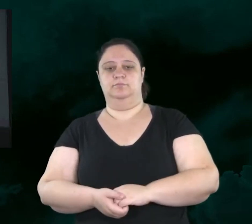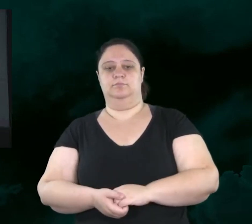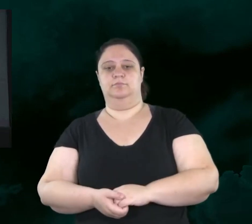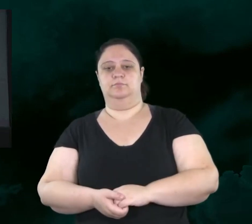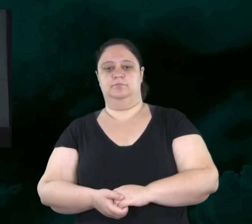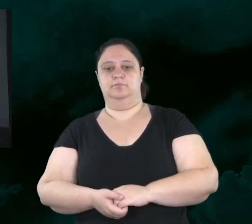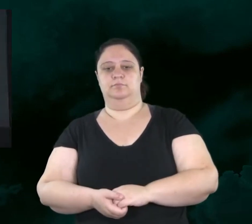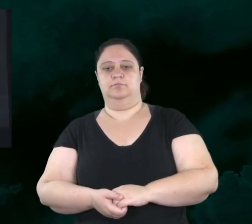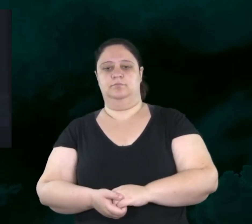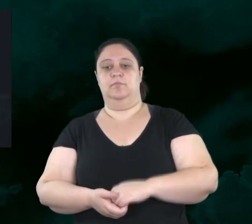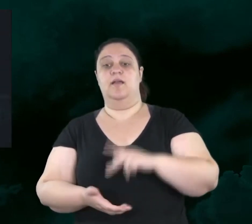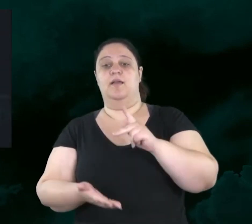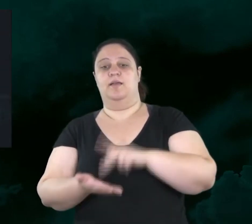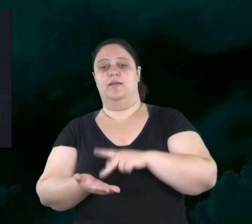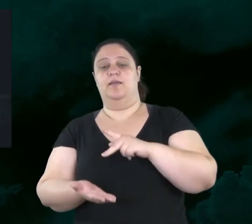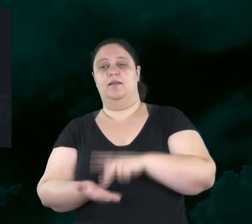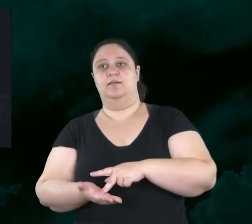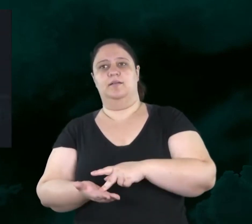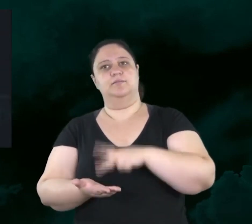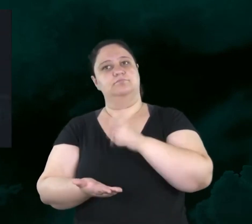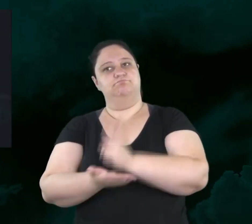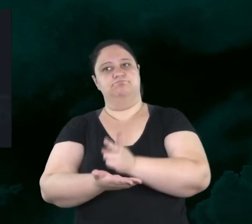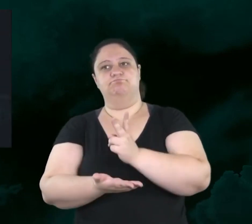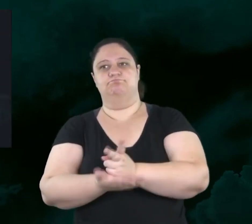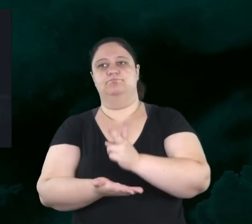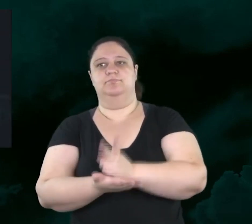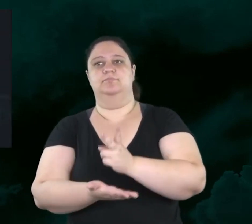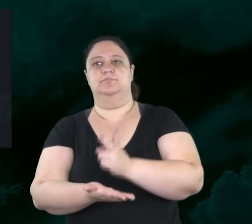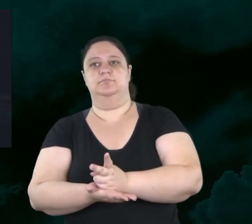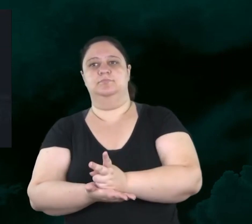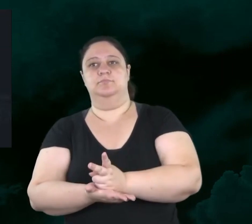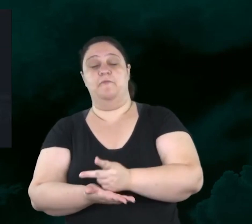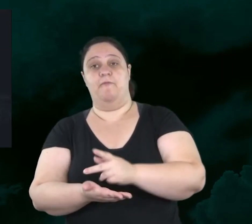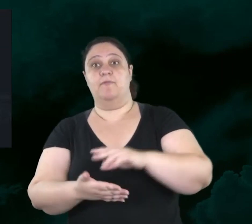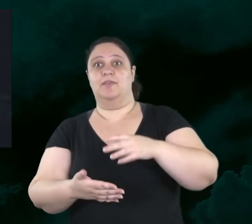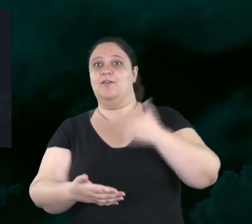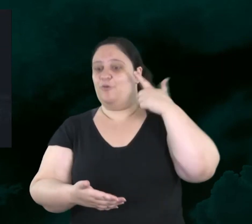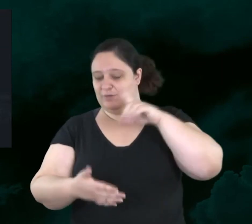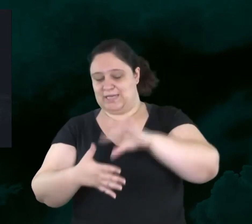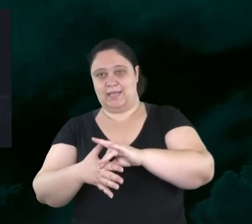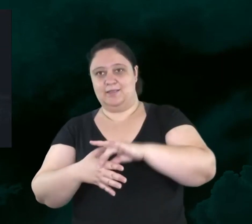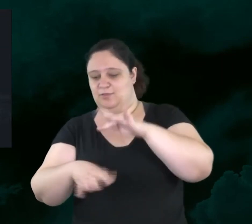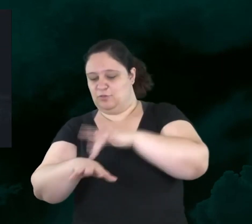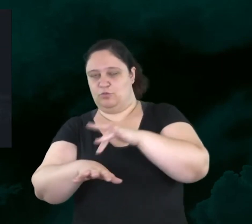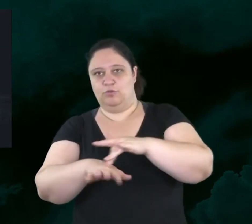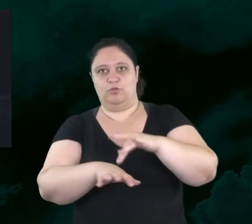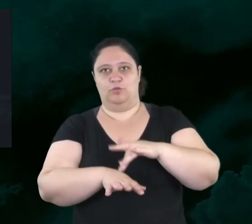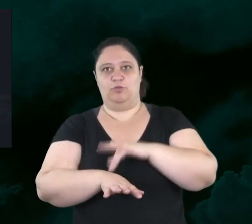a realidade permanente, concreta e